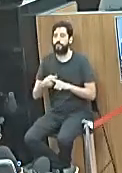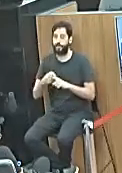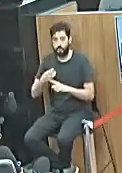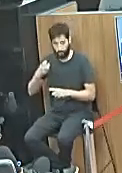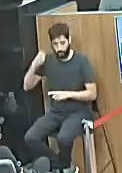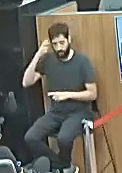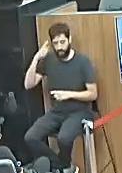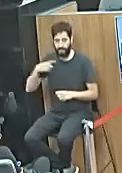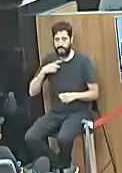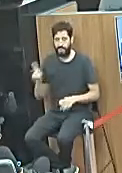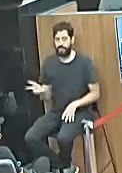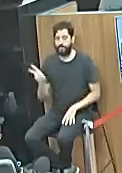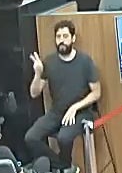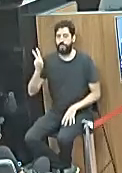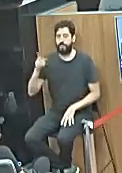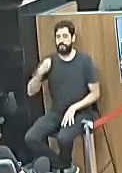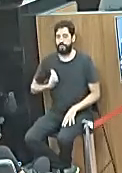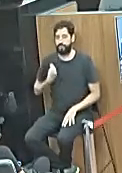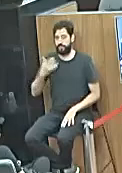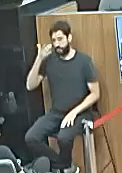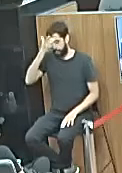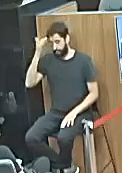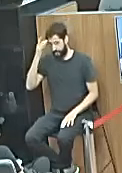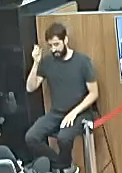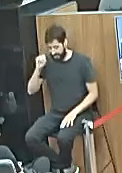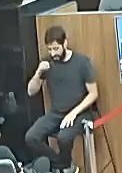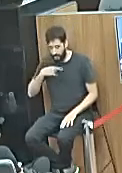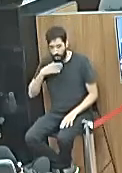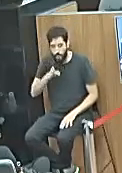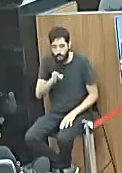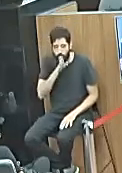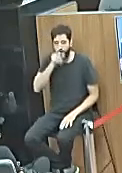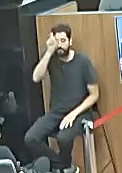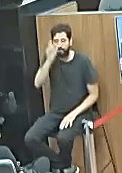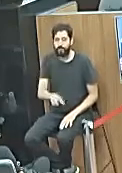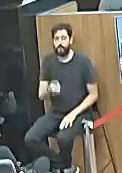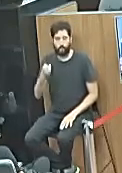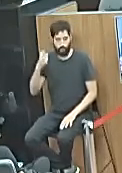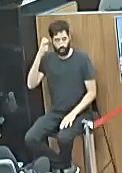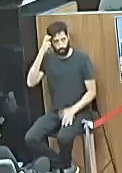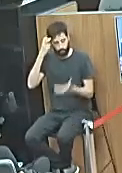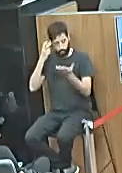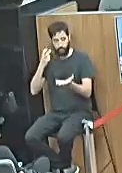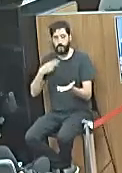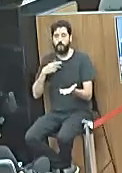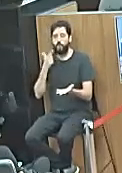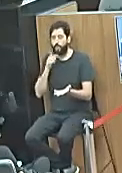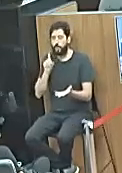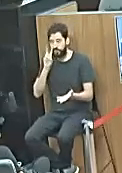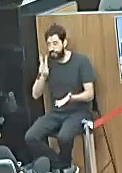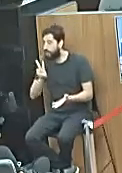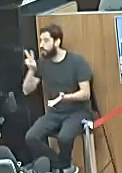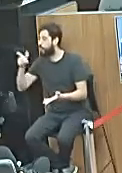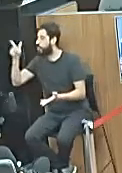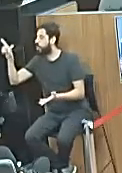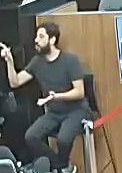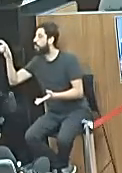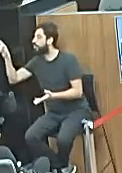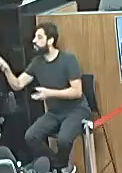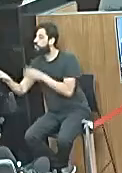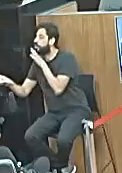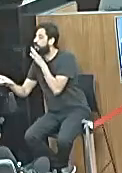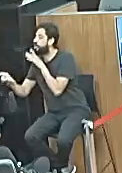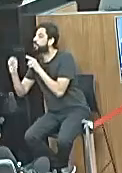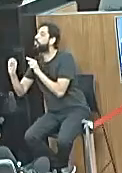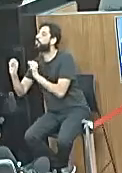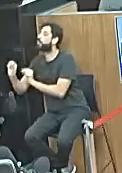digna de vida das pessoas e quando eu reconheça a cultura de um sujeito eu consigo olhar os outros sujeito e reconheceu inclusive o